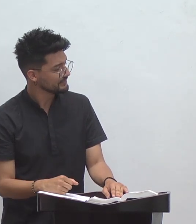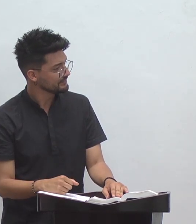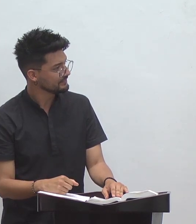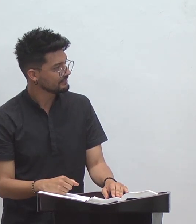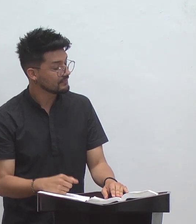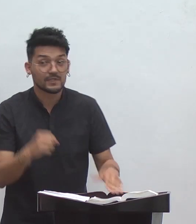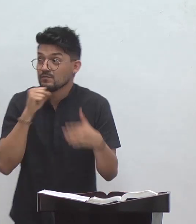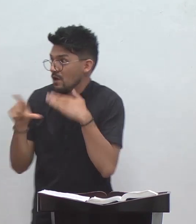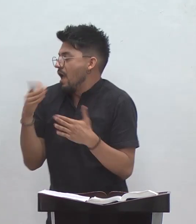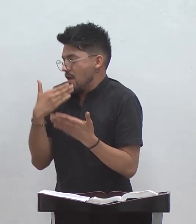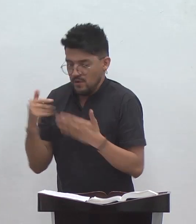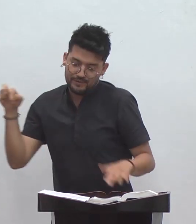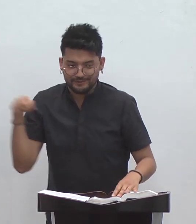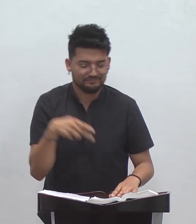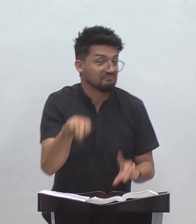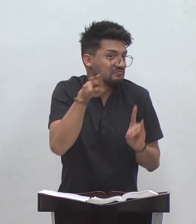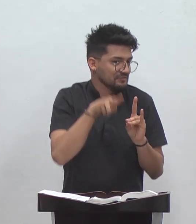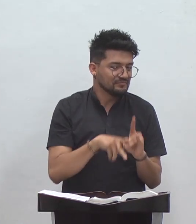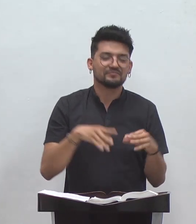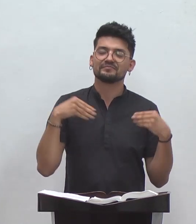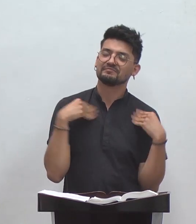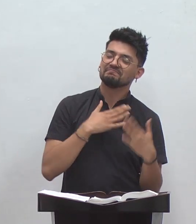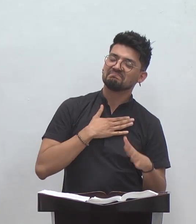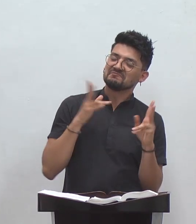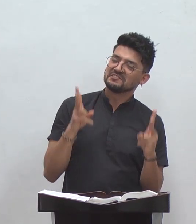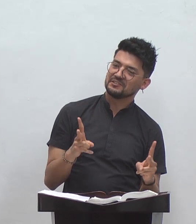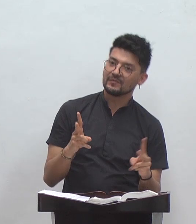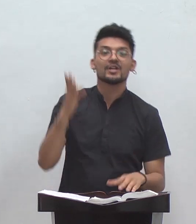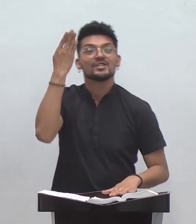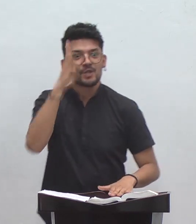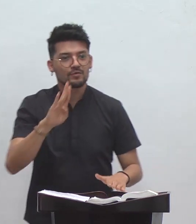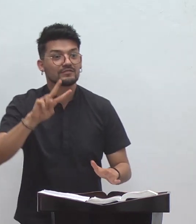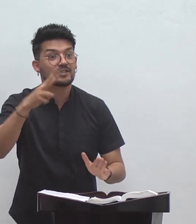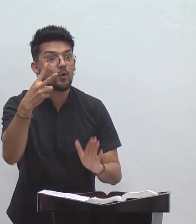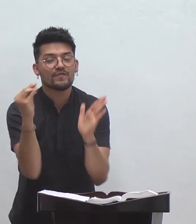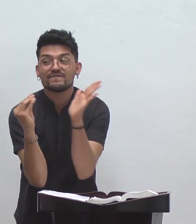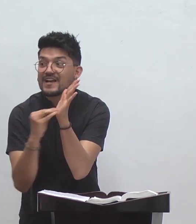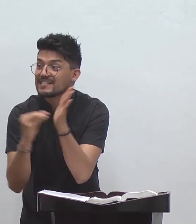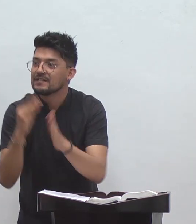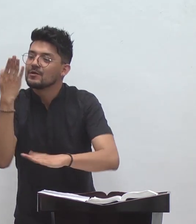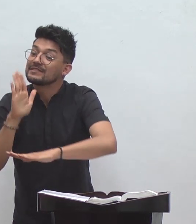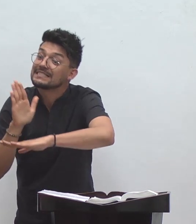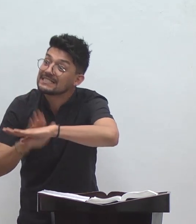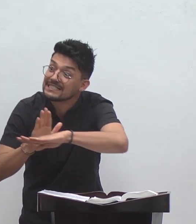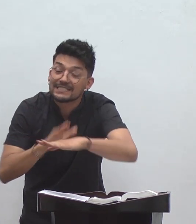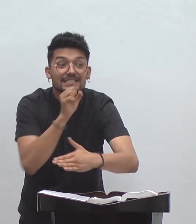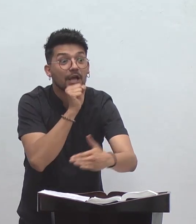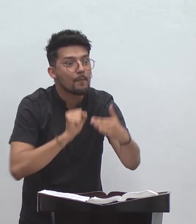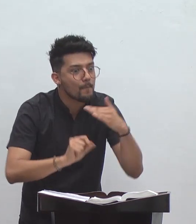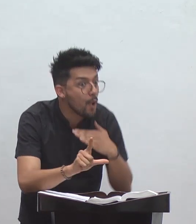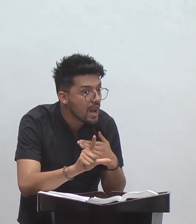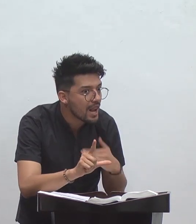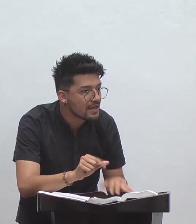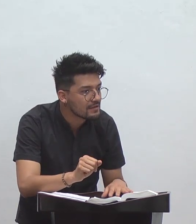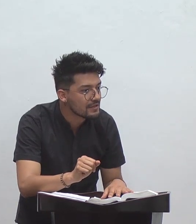cama. Así que Samuel nuevamente se va a su cama a descansar tranquilo. Y viene un segundo llamado, Samuel,